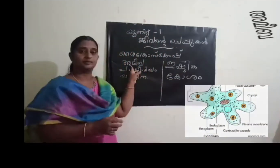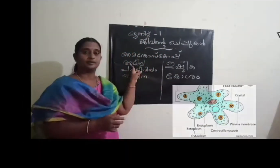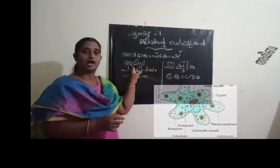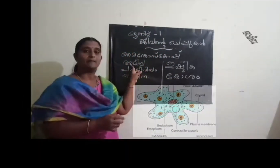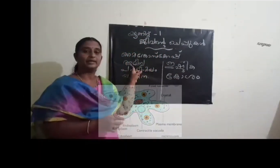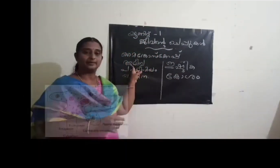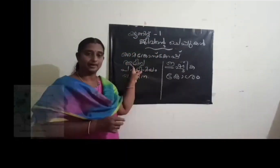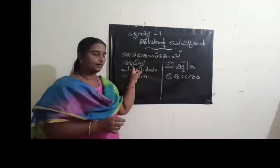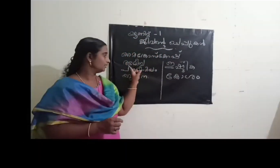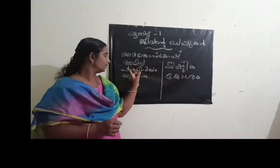അമീബ,